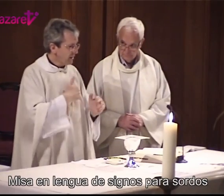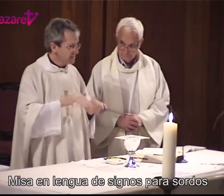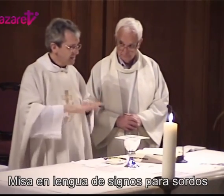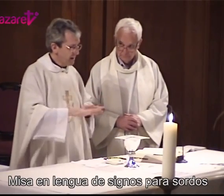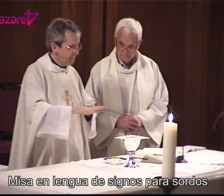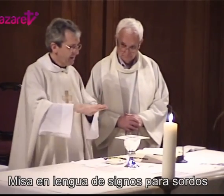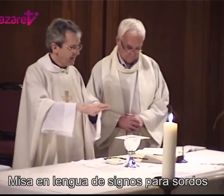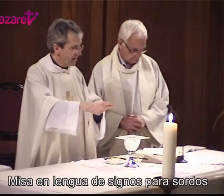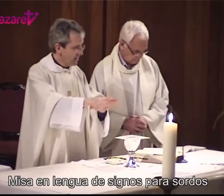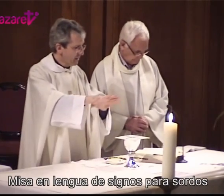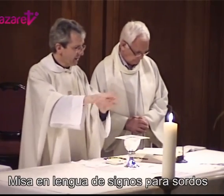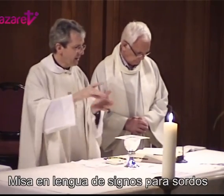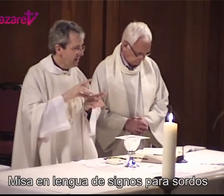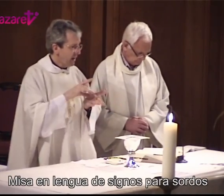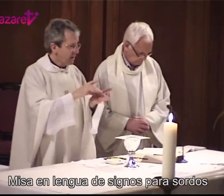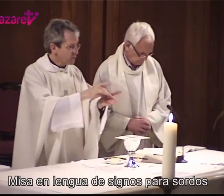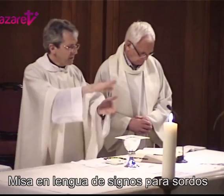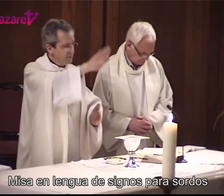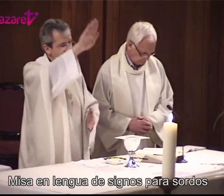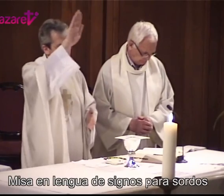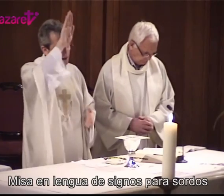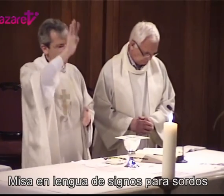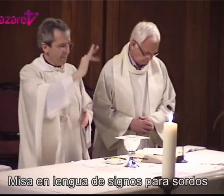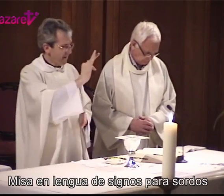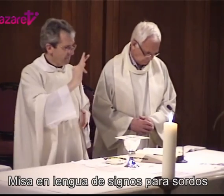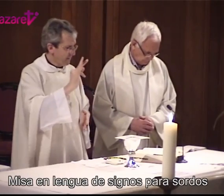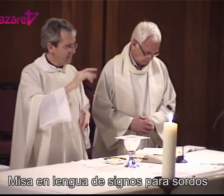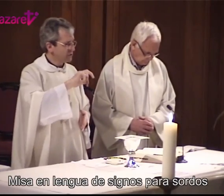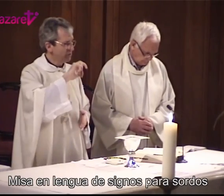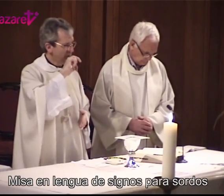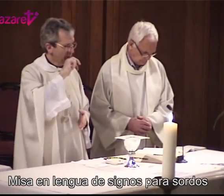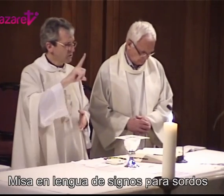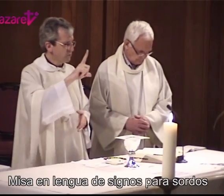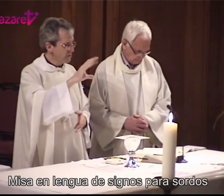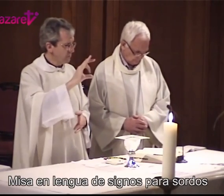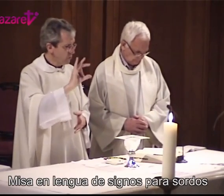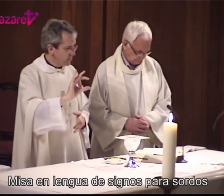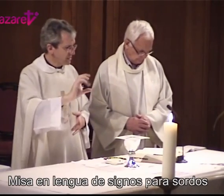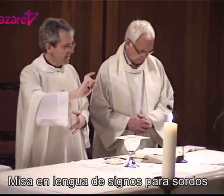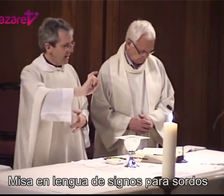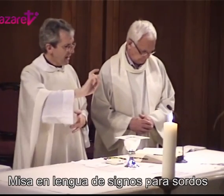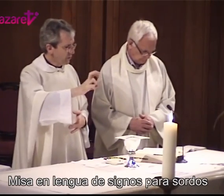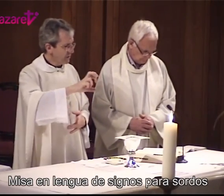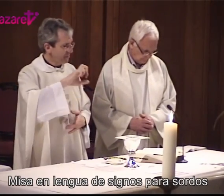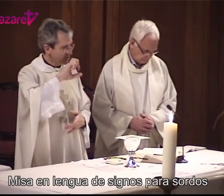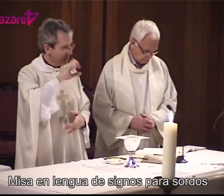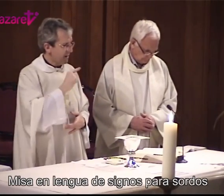Iglesia, peregrina en la tierra, a tu servidor, el Papa Francisco, a nuestro obispo Luis, al orden episcopal, a